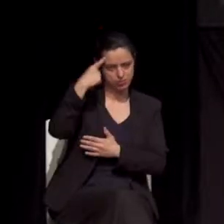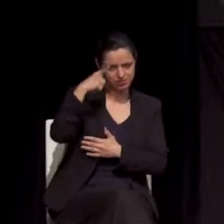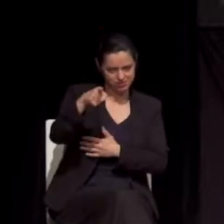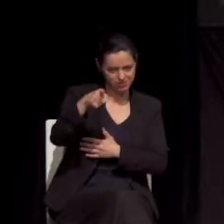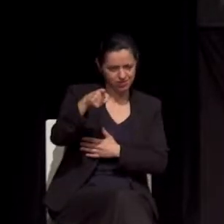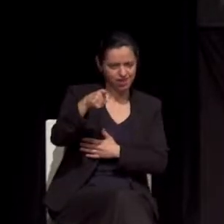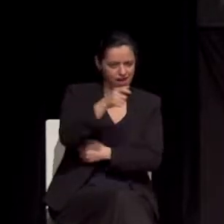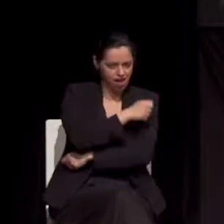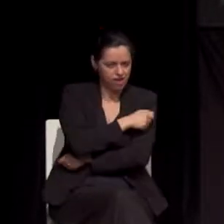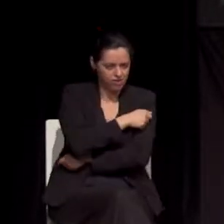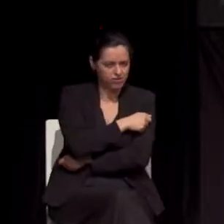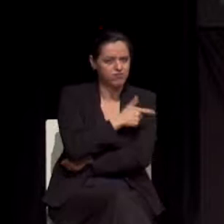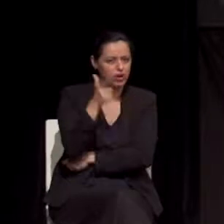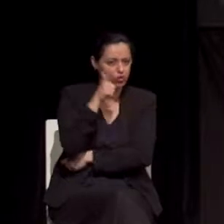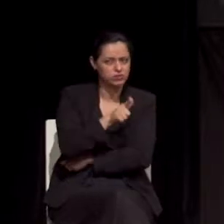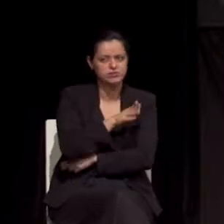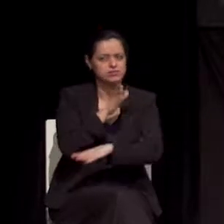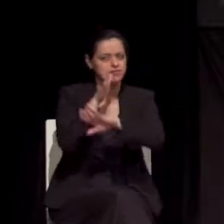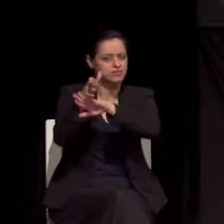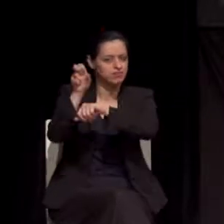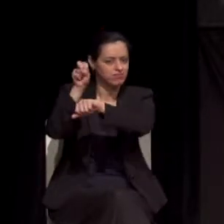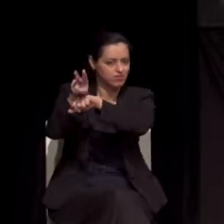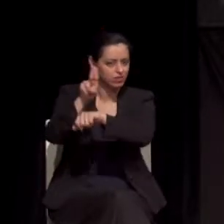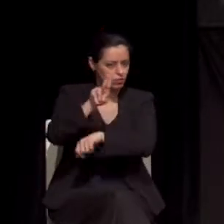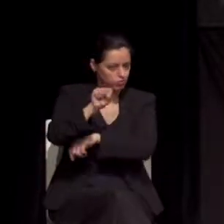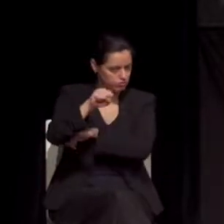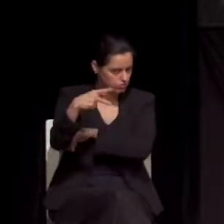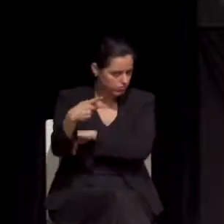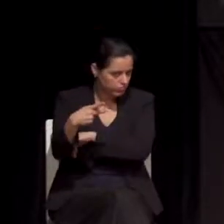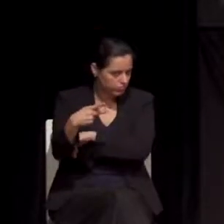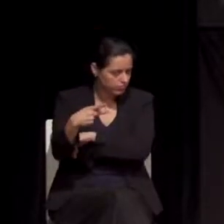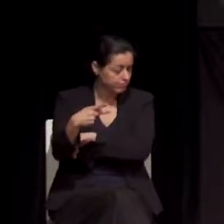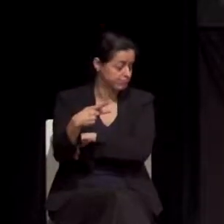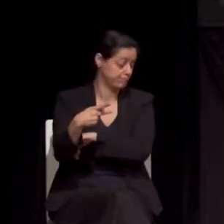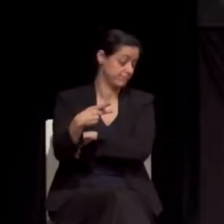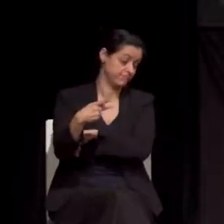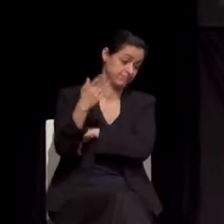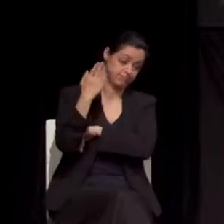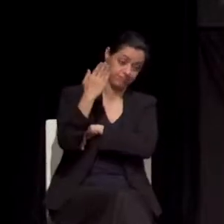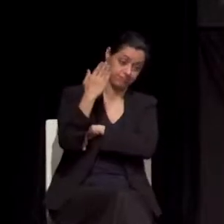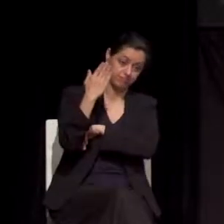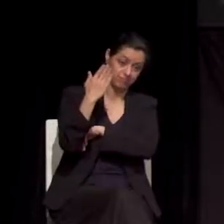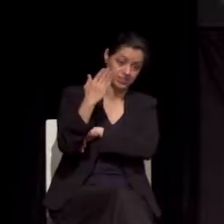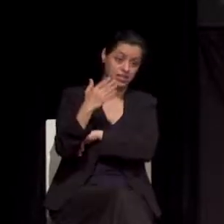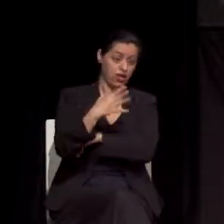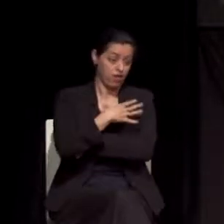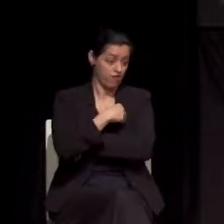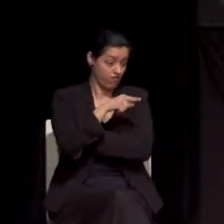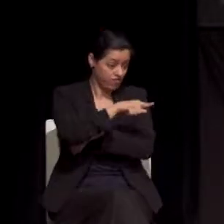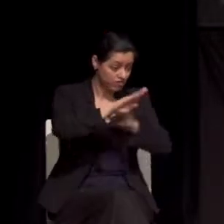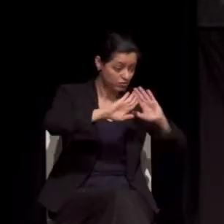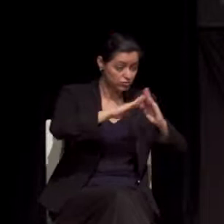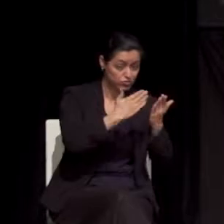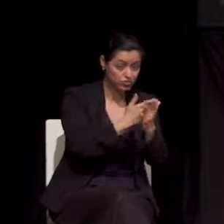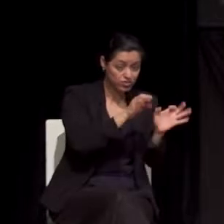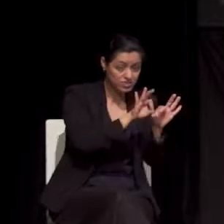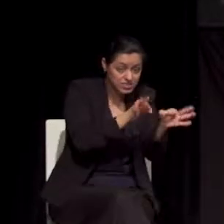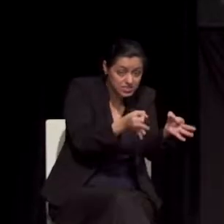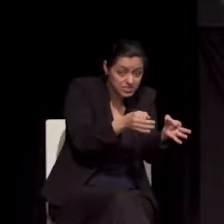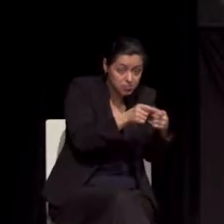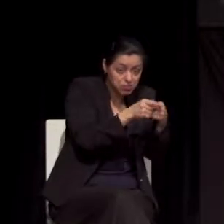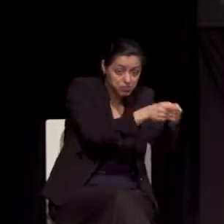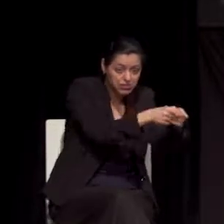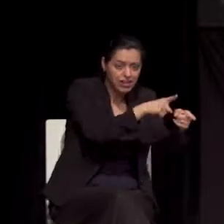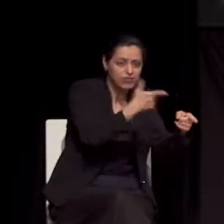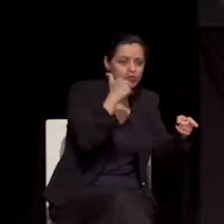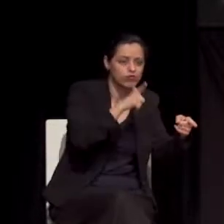vai conseguir frequentar a USP? Será que eu acho mesmo isso? Será que o meu filho que está nessa escola vai conseguir ser um